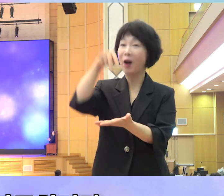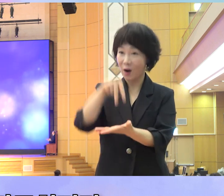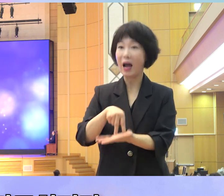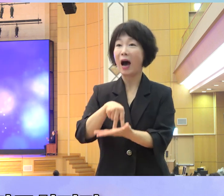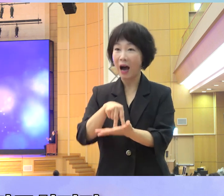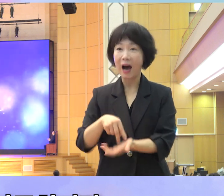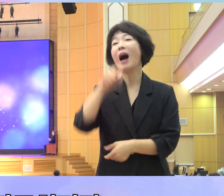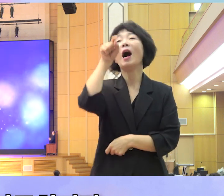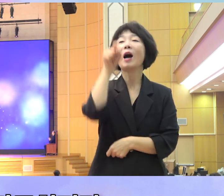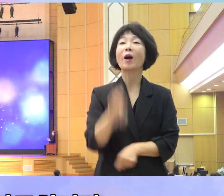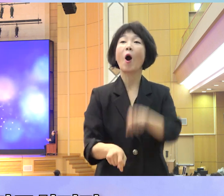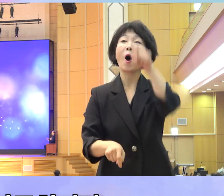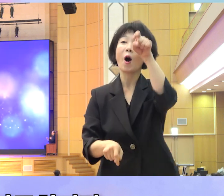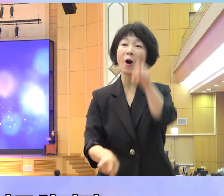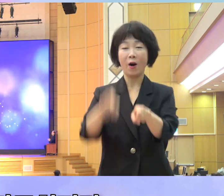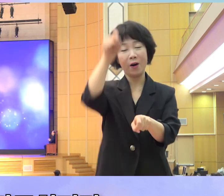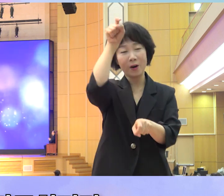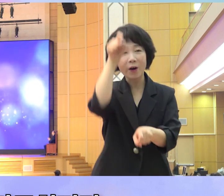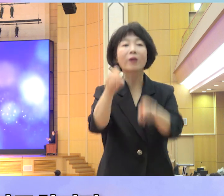일어나